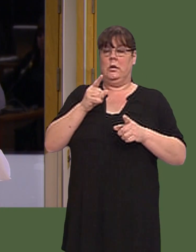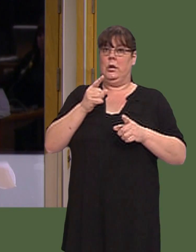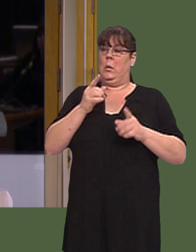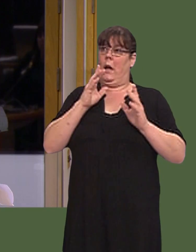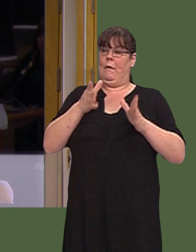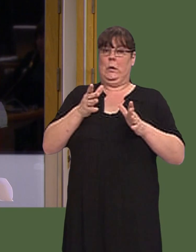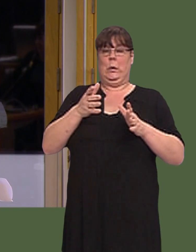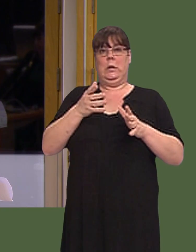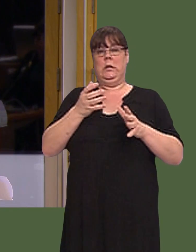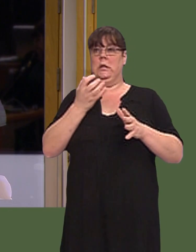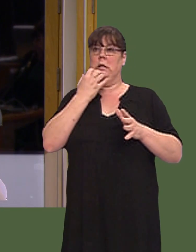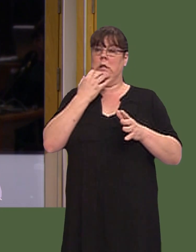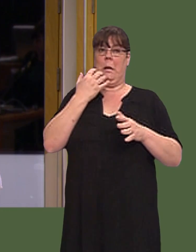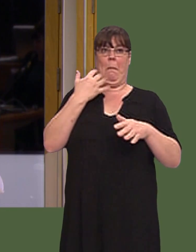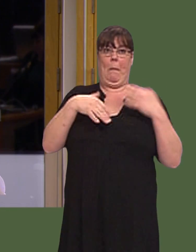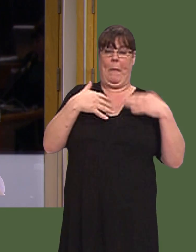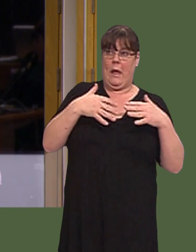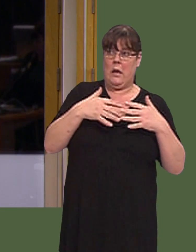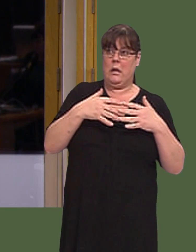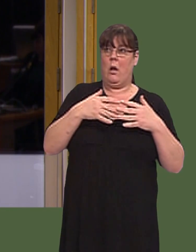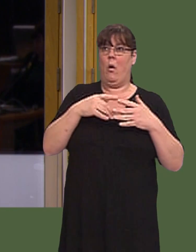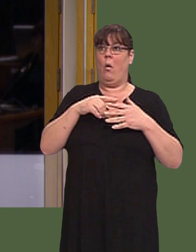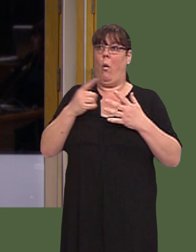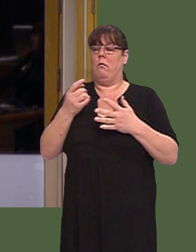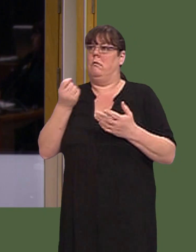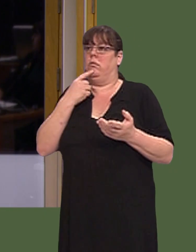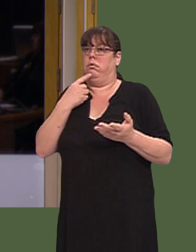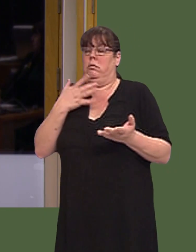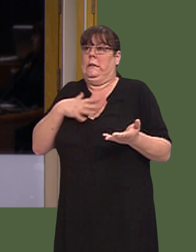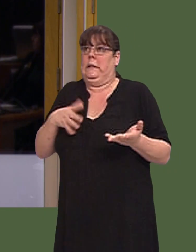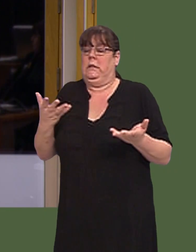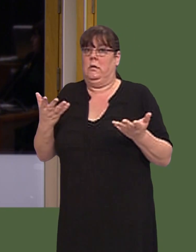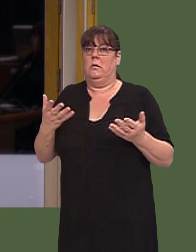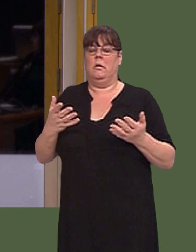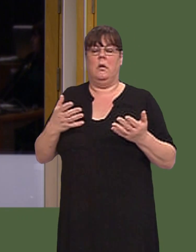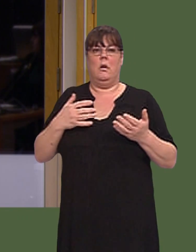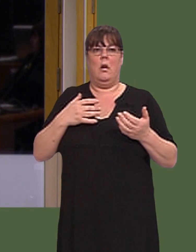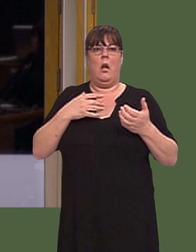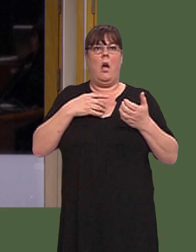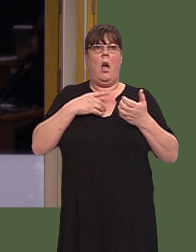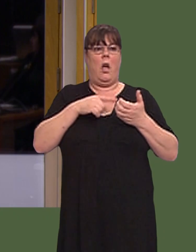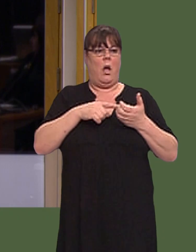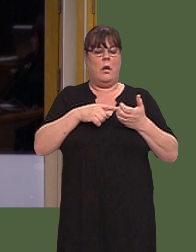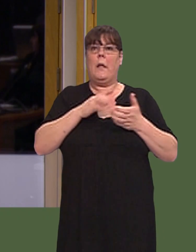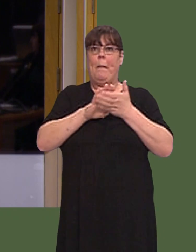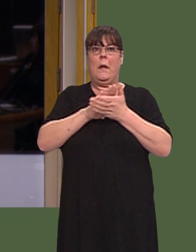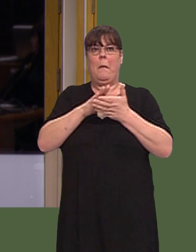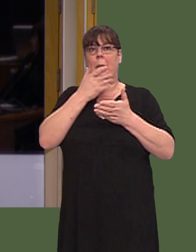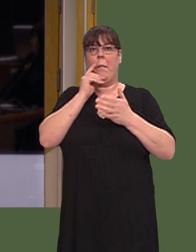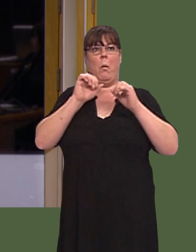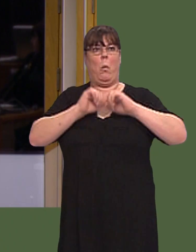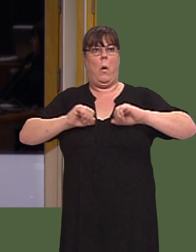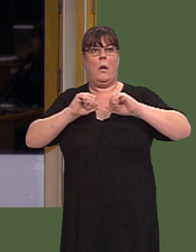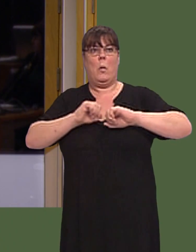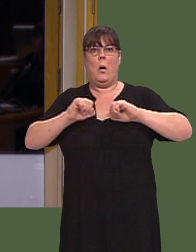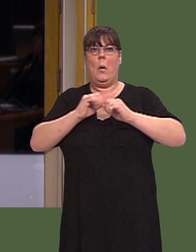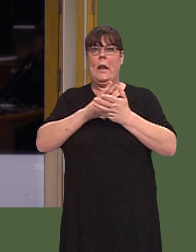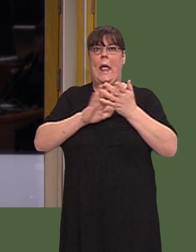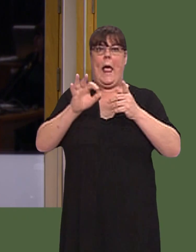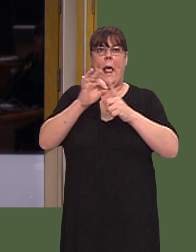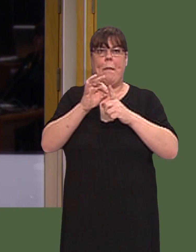o hwnna lle mae'r gwasanaeth ar yn well na beth oedd yna o'r blaen gyda'r meddygfeydd oedd yna. So felly mae profiad gyda'r Bwrdd Iechyd ynglyn â